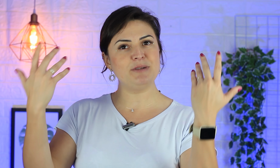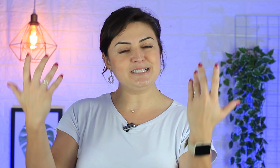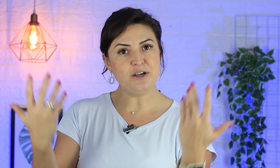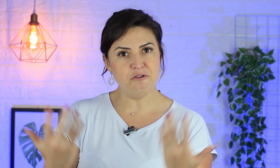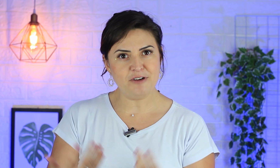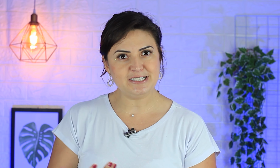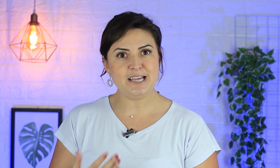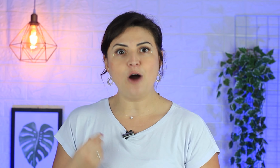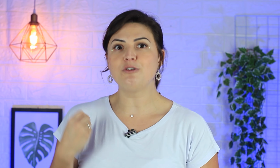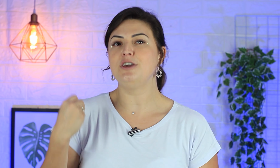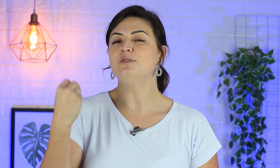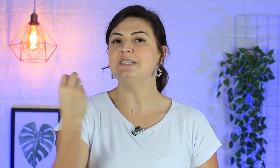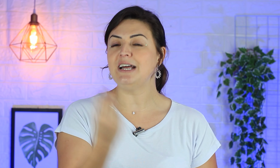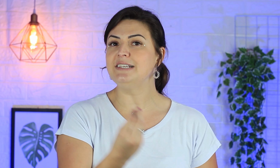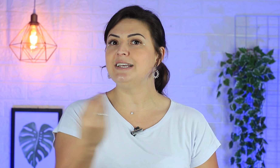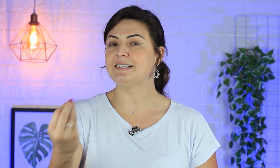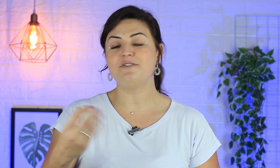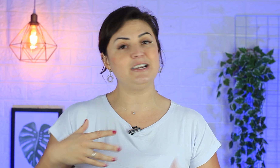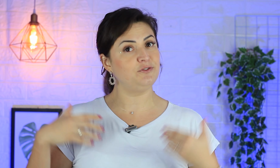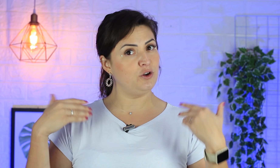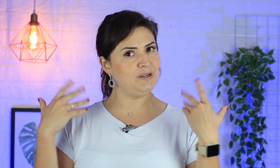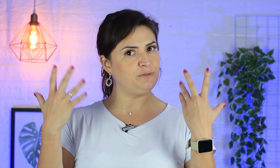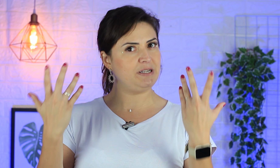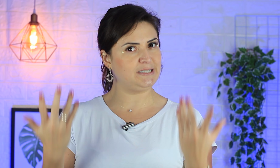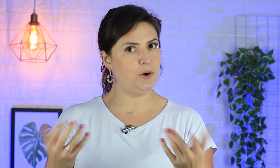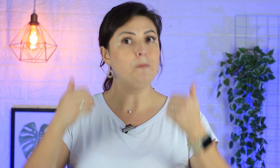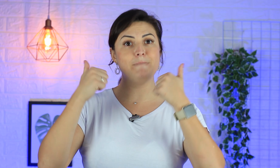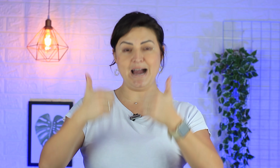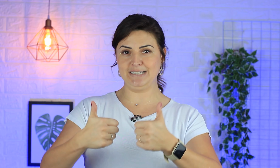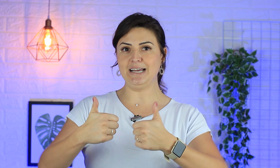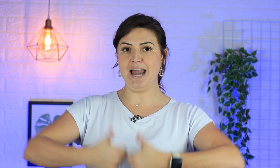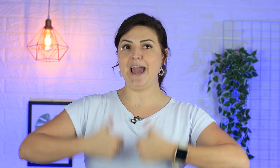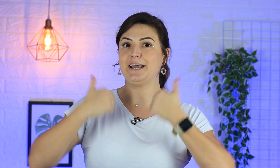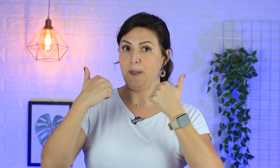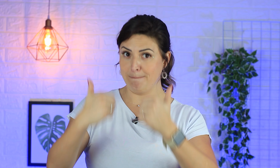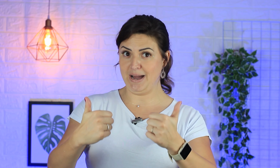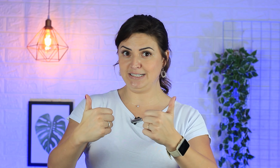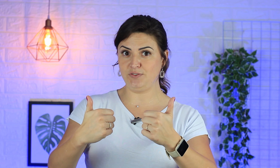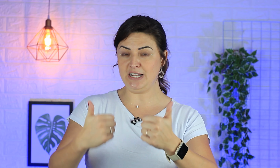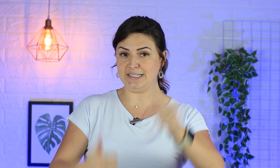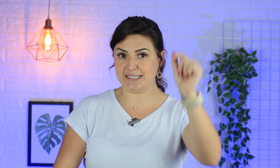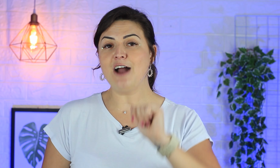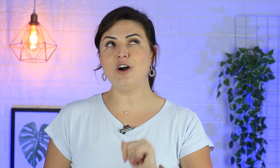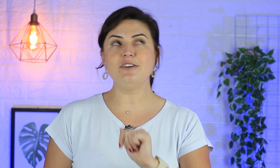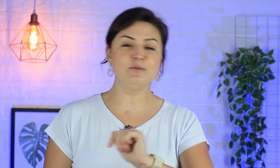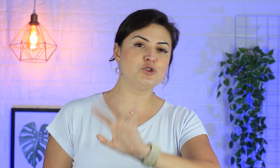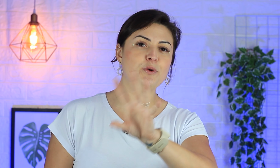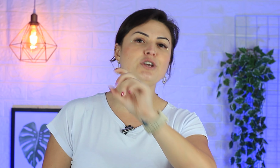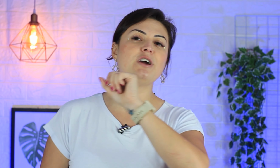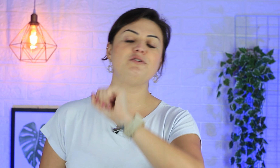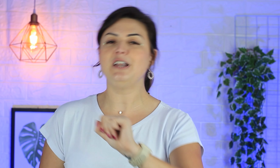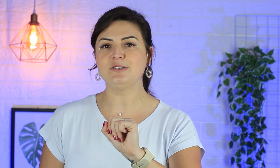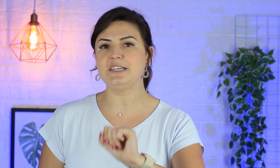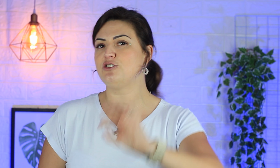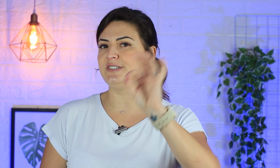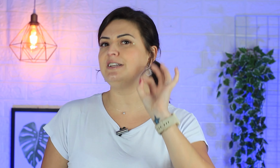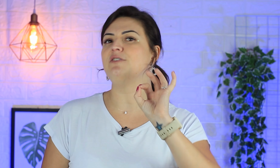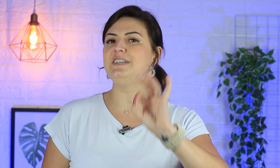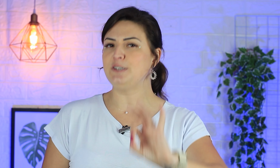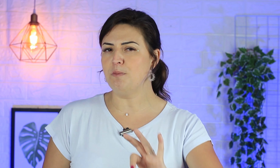expressão facial que eu sinalizei essa frase foi uma expressão mais alegre, mais feliz. Agora vamos supor que eu quero falar o seguinte, o sinal vai ser